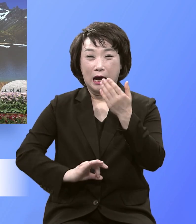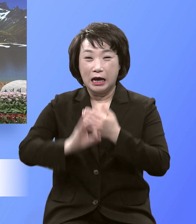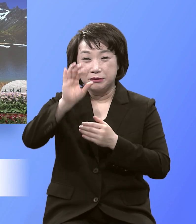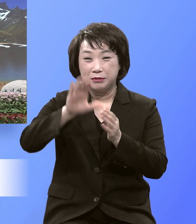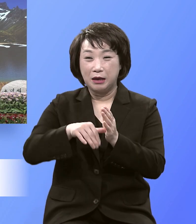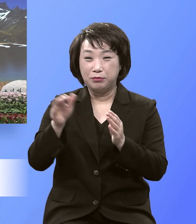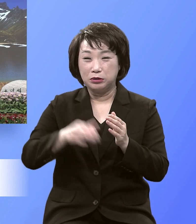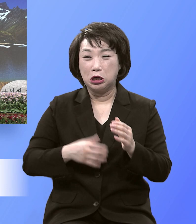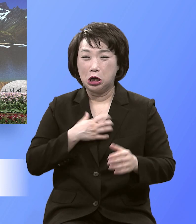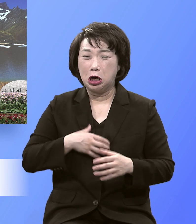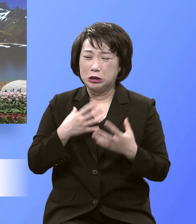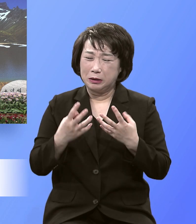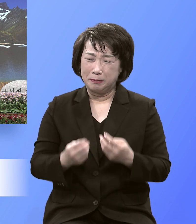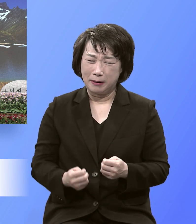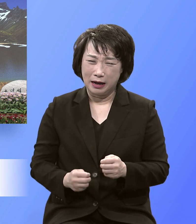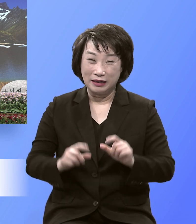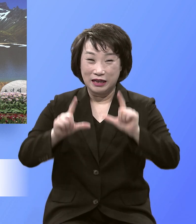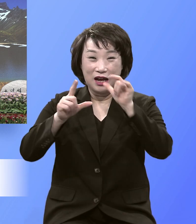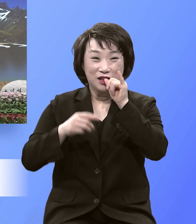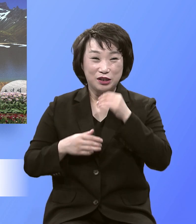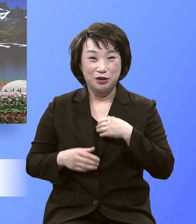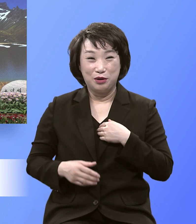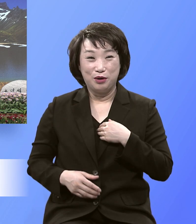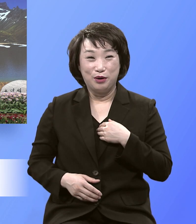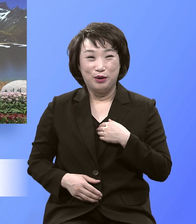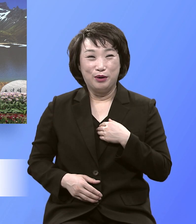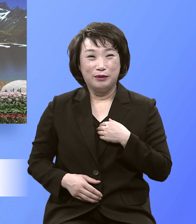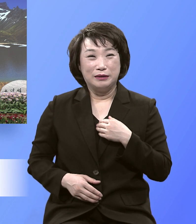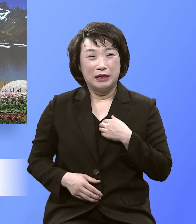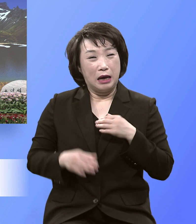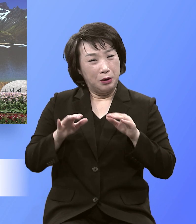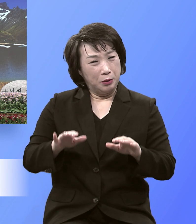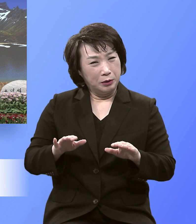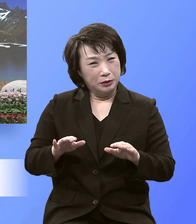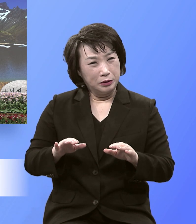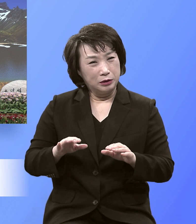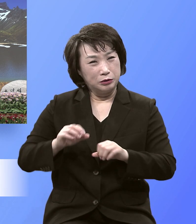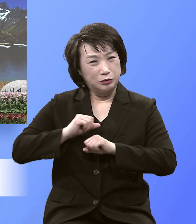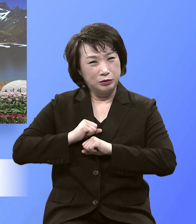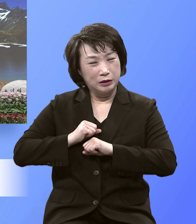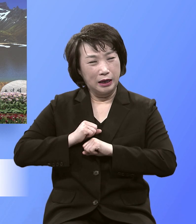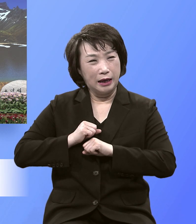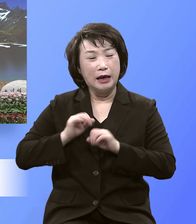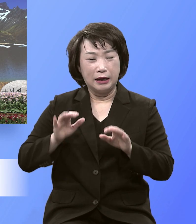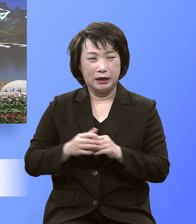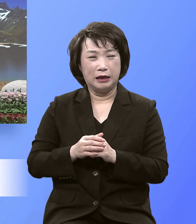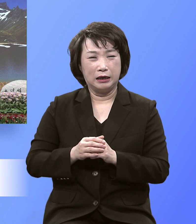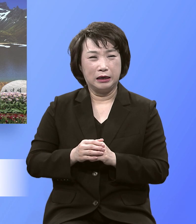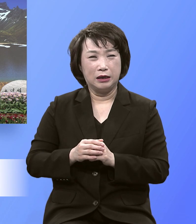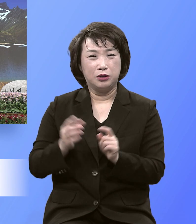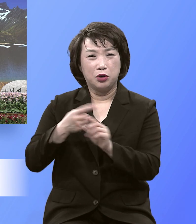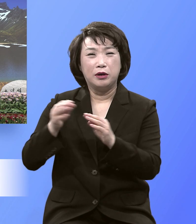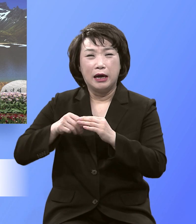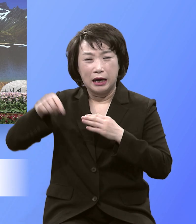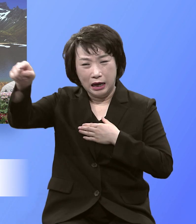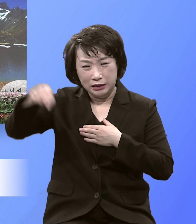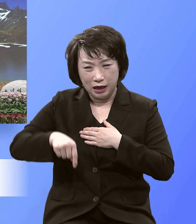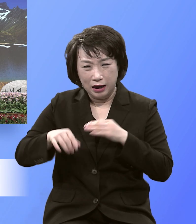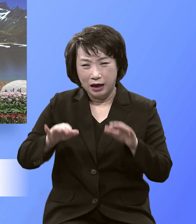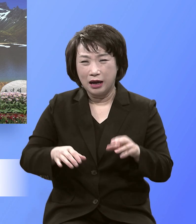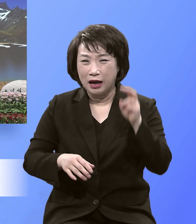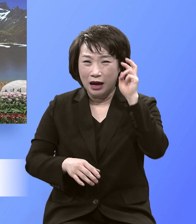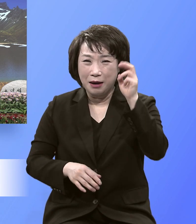아침부터 걱정이 많이 되는 날이었어요. 내가 오늘 군대 교회 갔다 오면